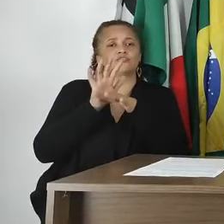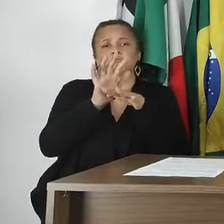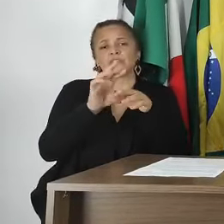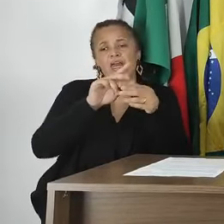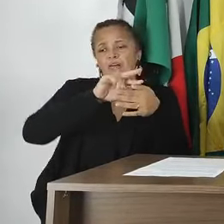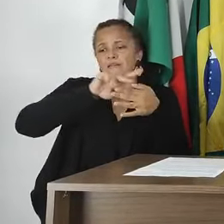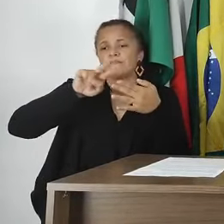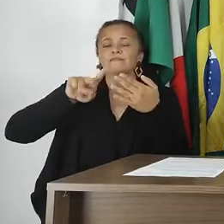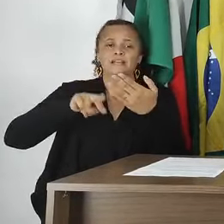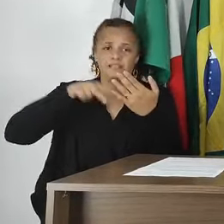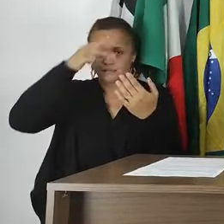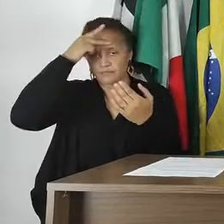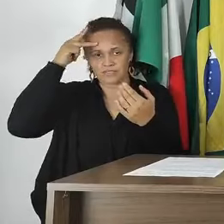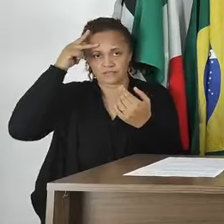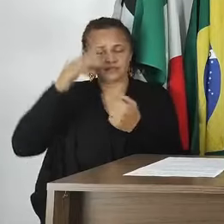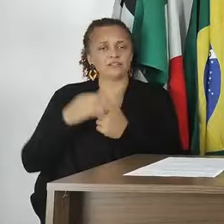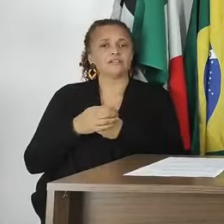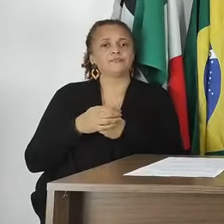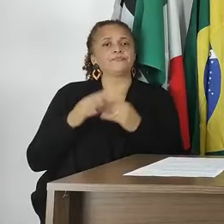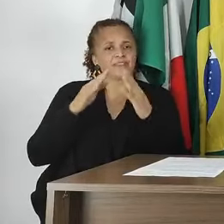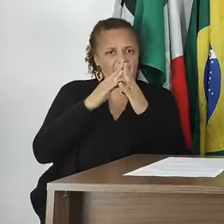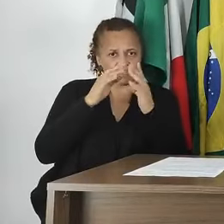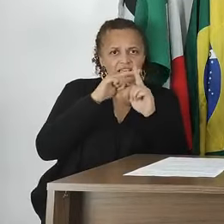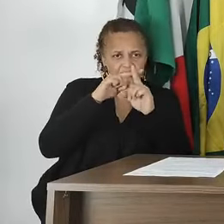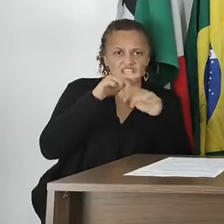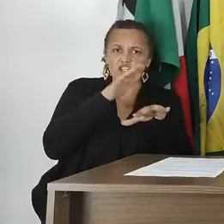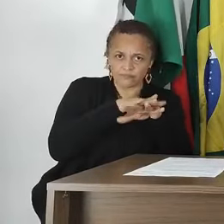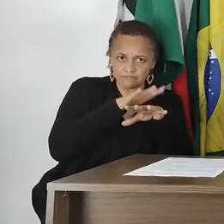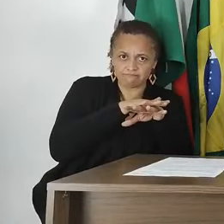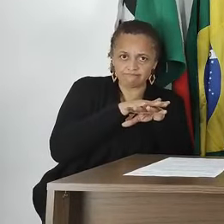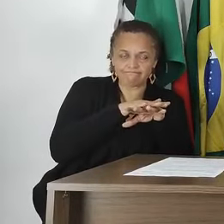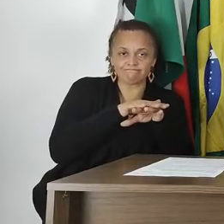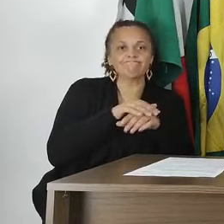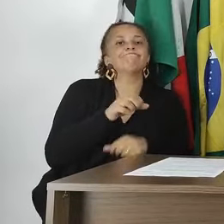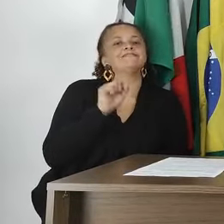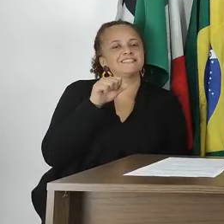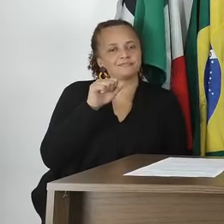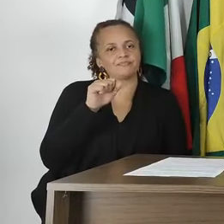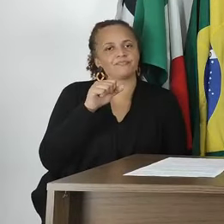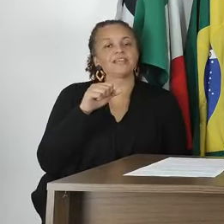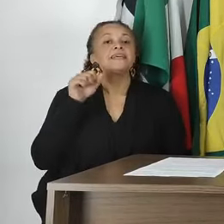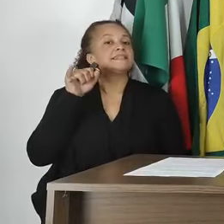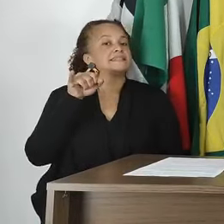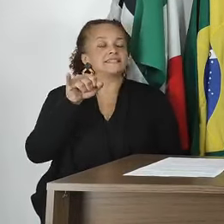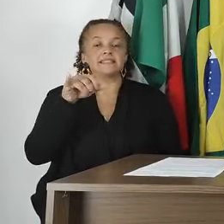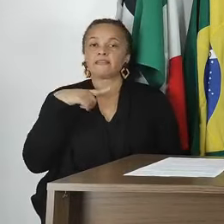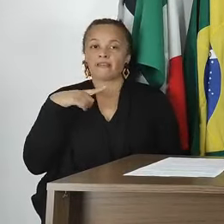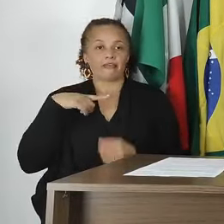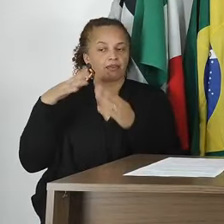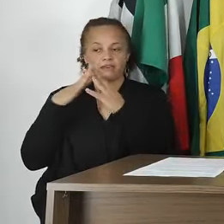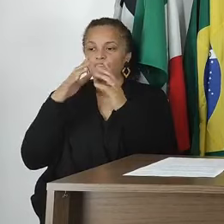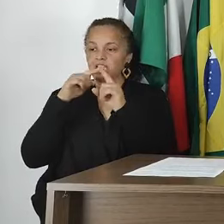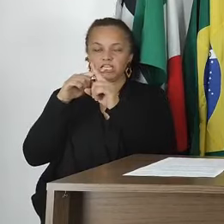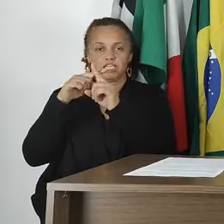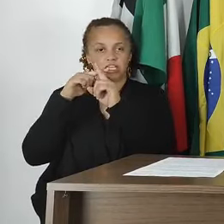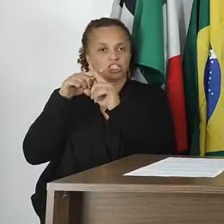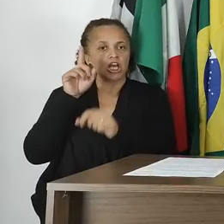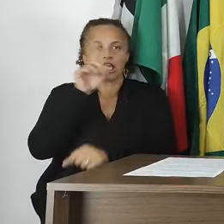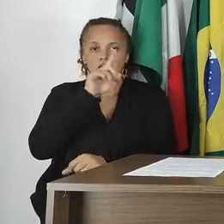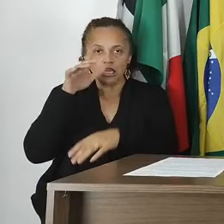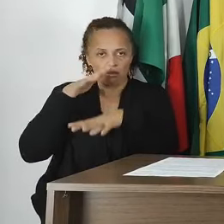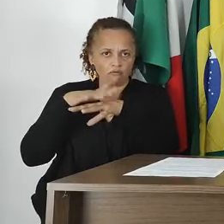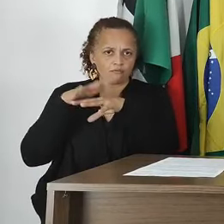Se a igreja não está fazendo, a igreja está fazendo o quê? A igreja está negando aquilo que Jesus colocou